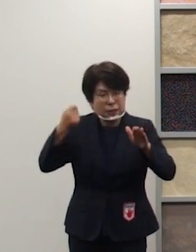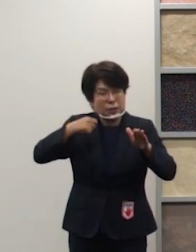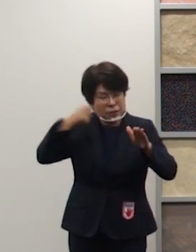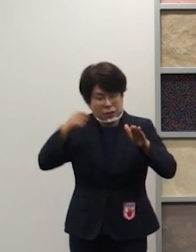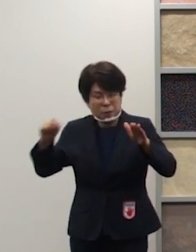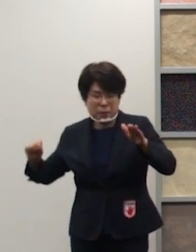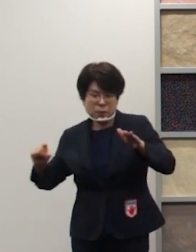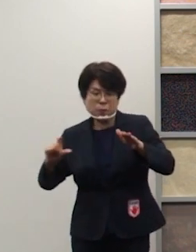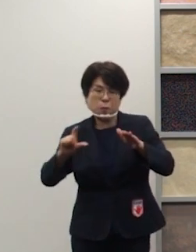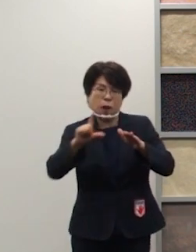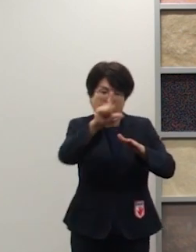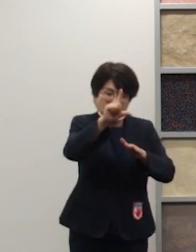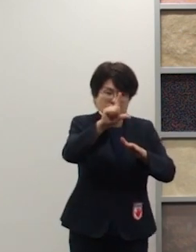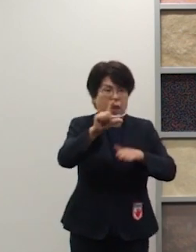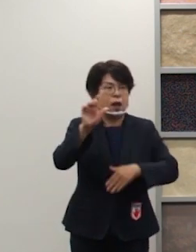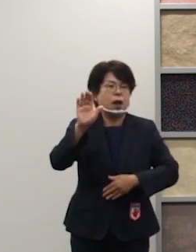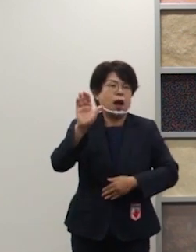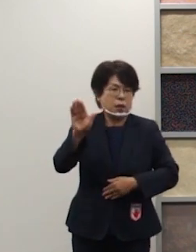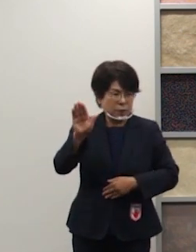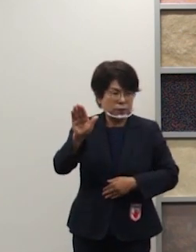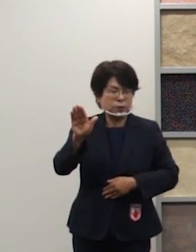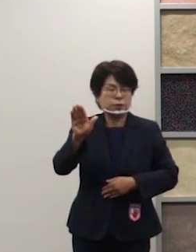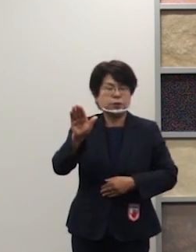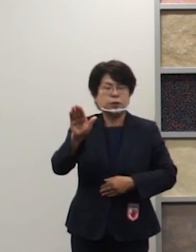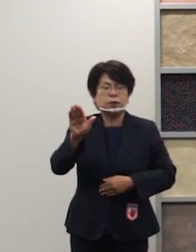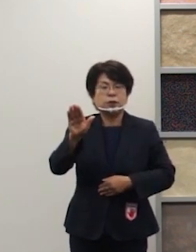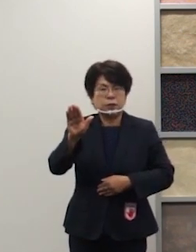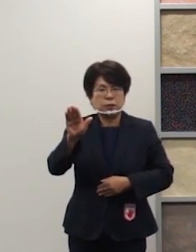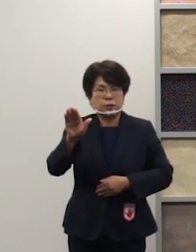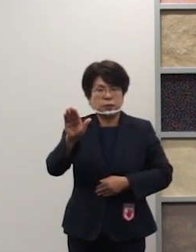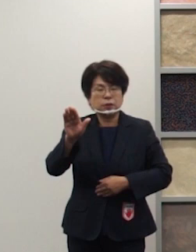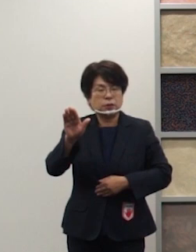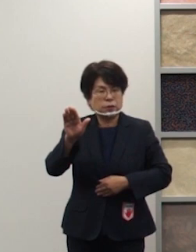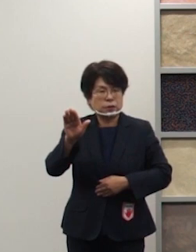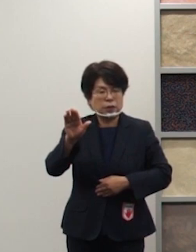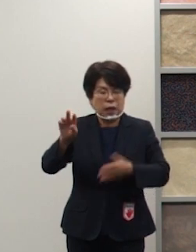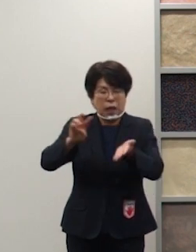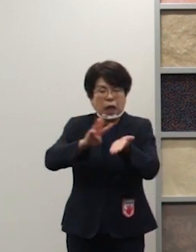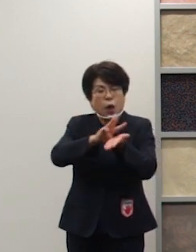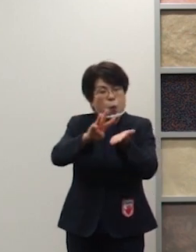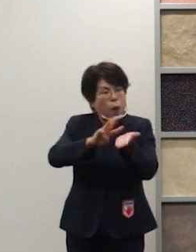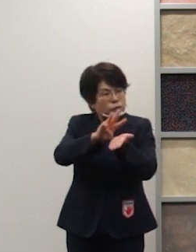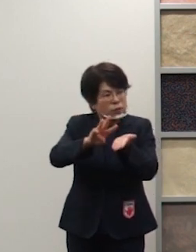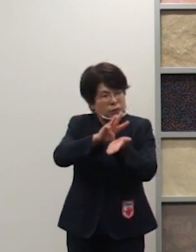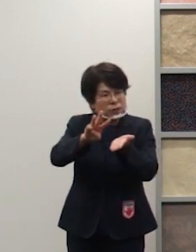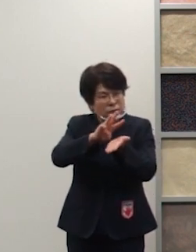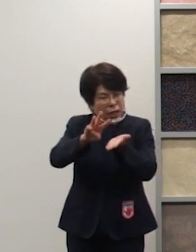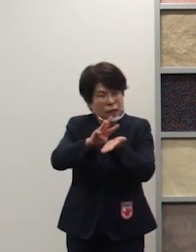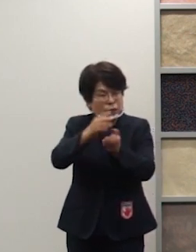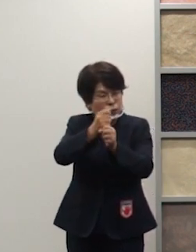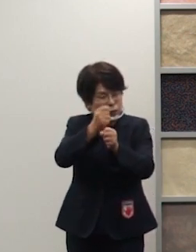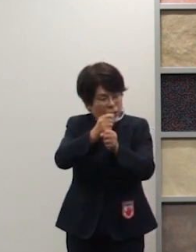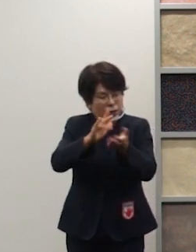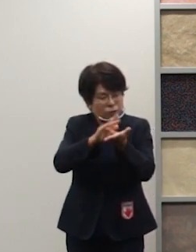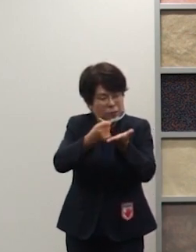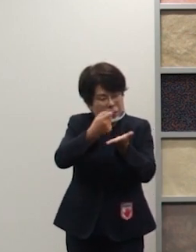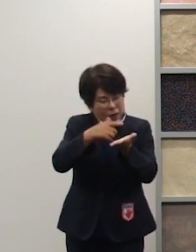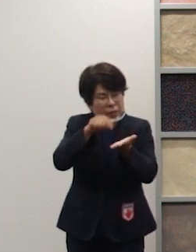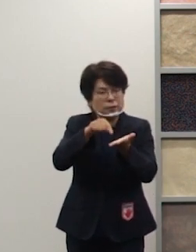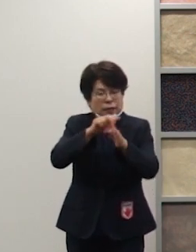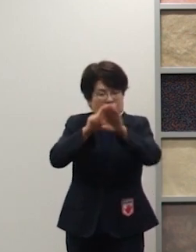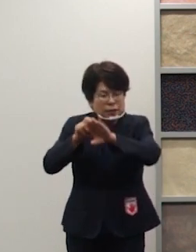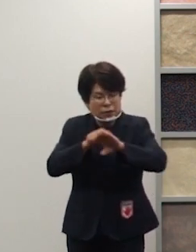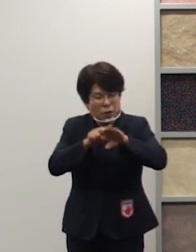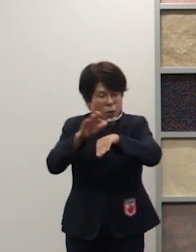こういう状況にある以上ですね、ワクチンができ、なおかつそのしっかりとしたその、治療薬ができ